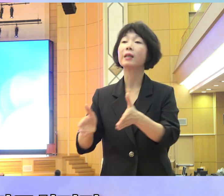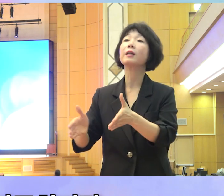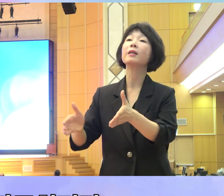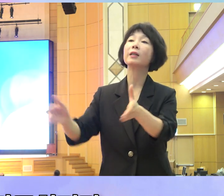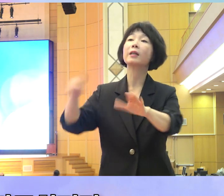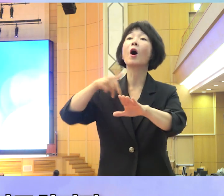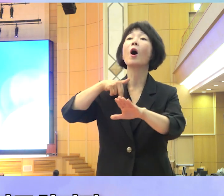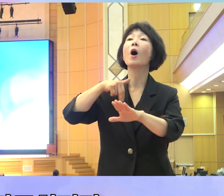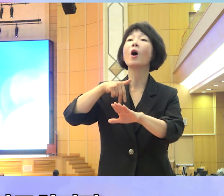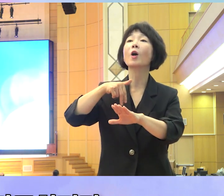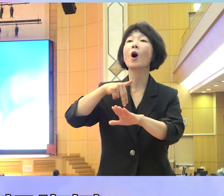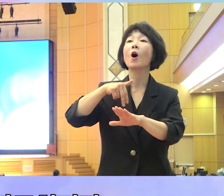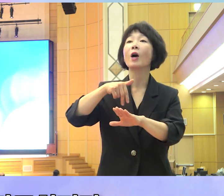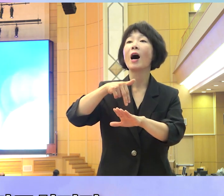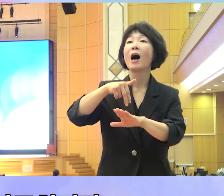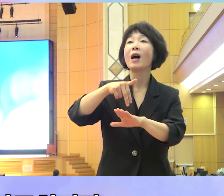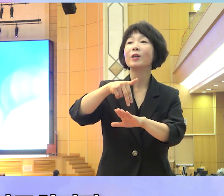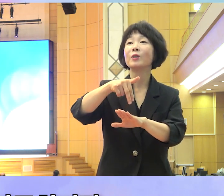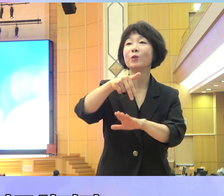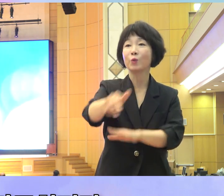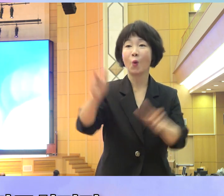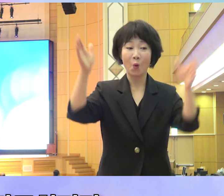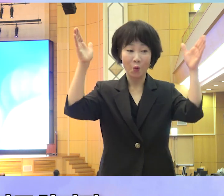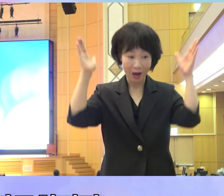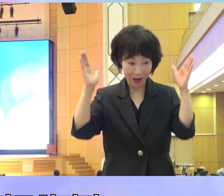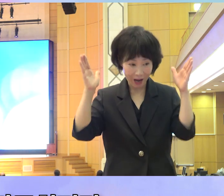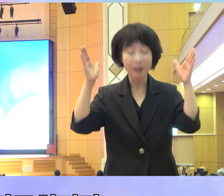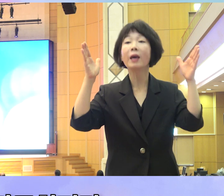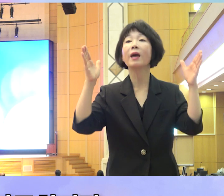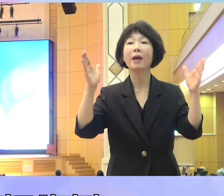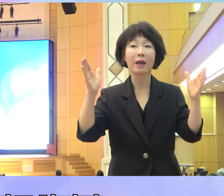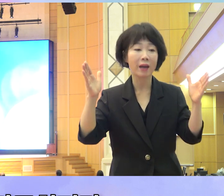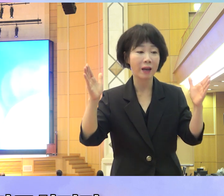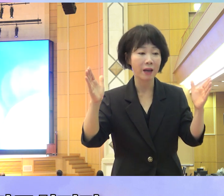주의 길을 걸어가는